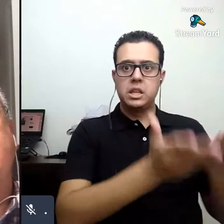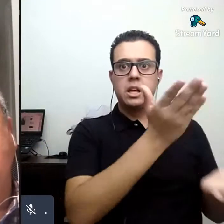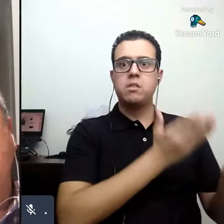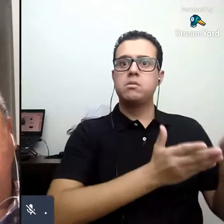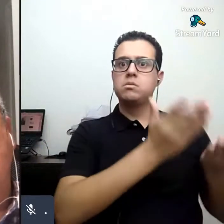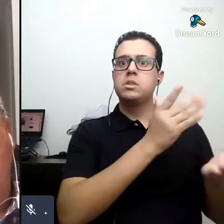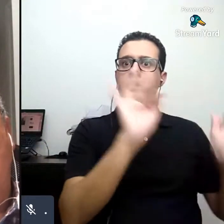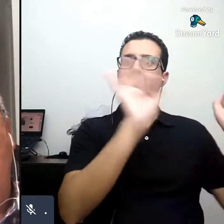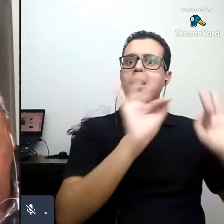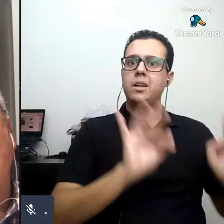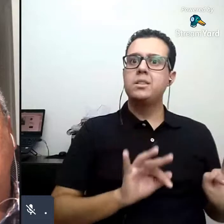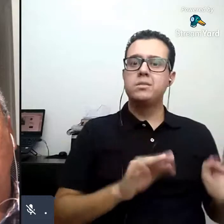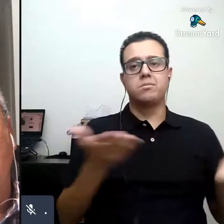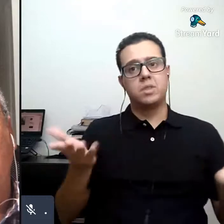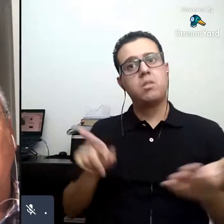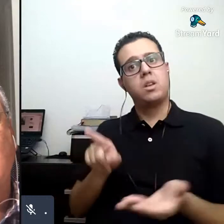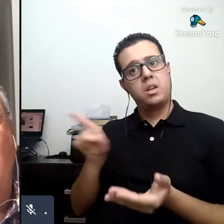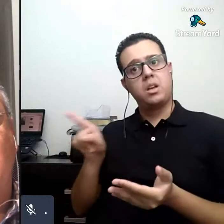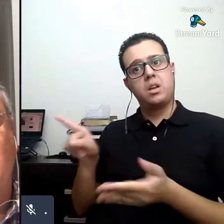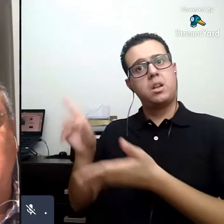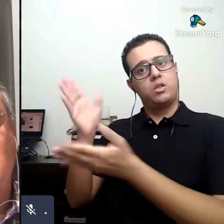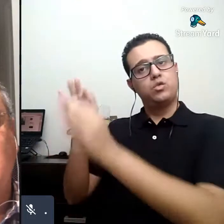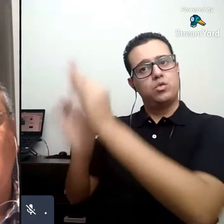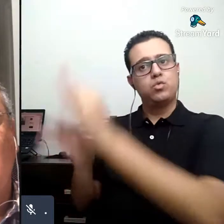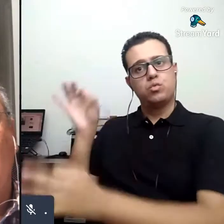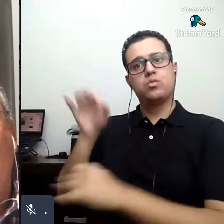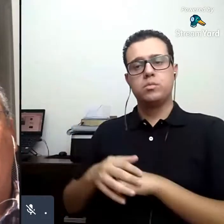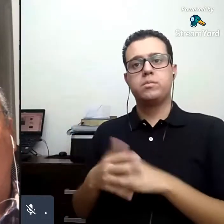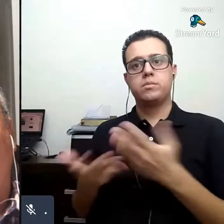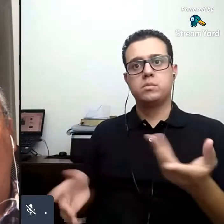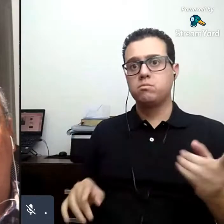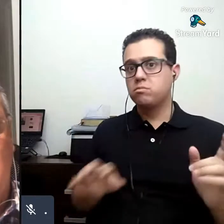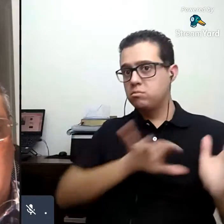encontrar, e eles dizem, o menino está vivo,